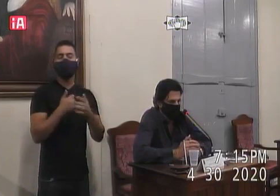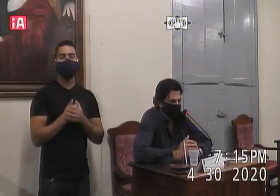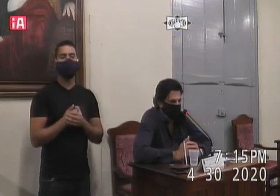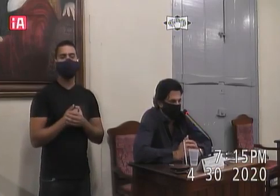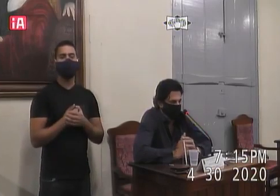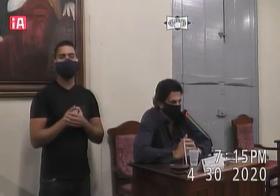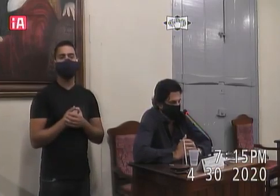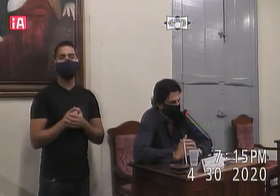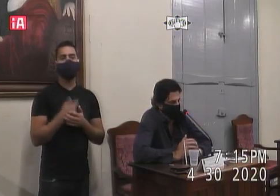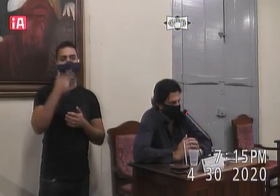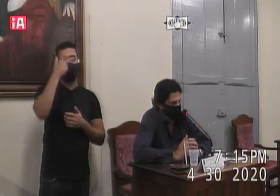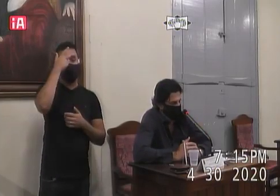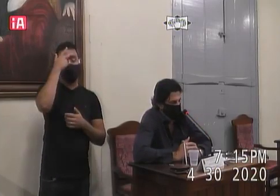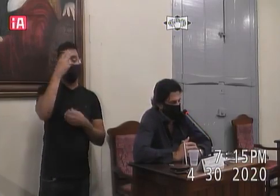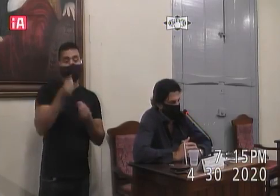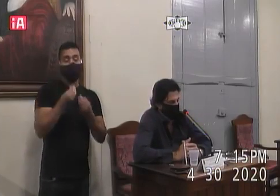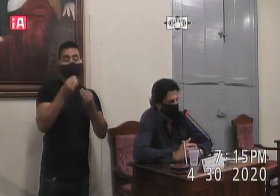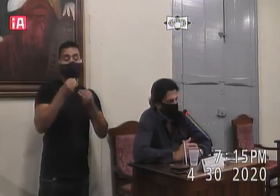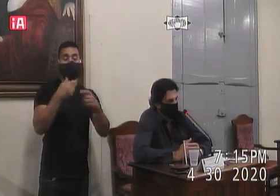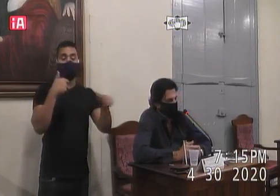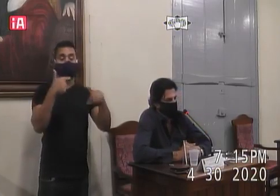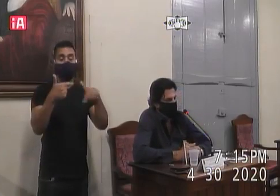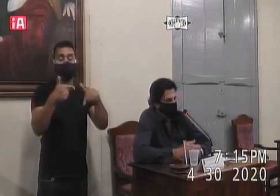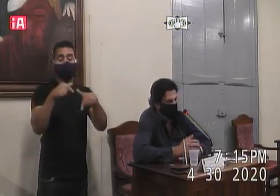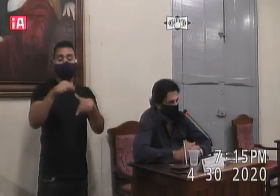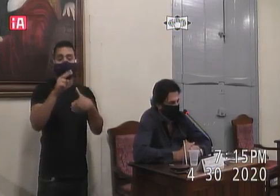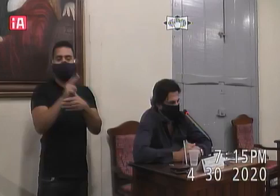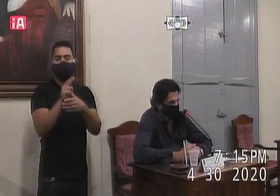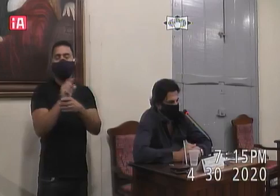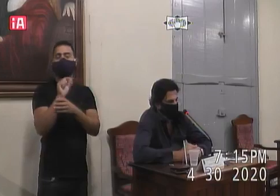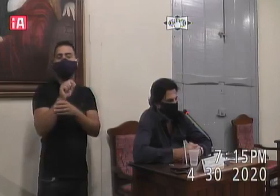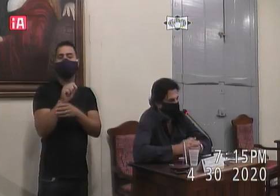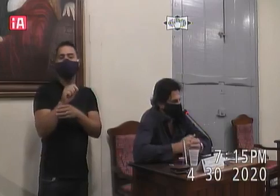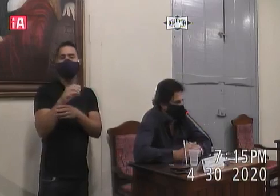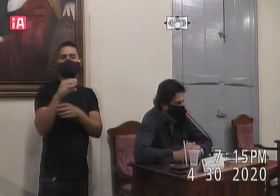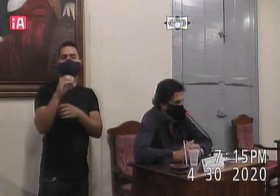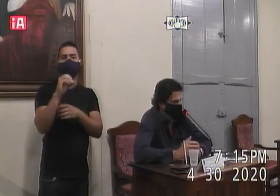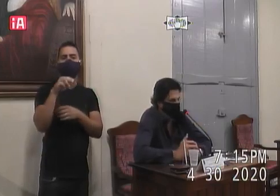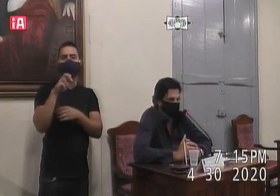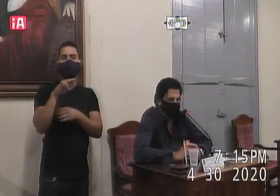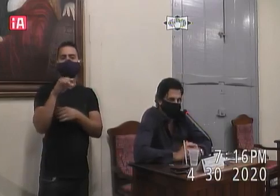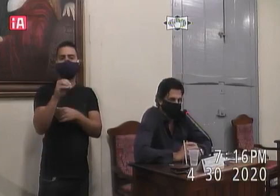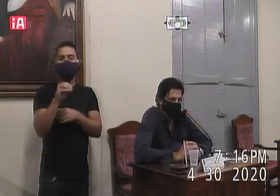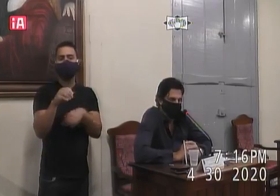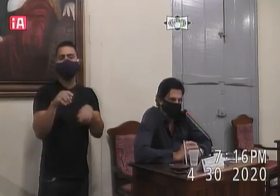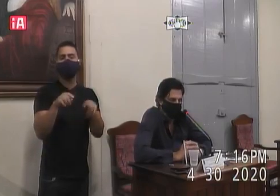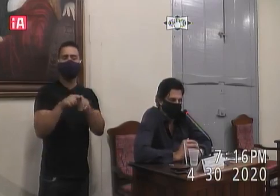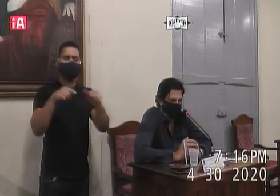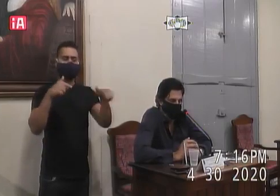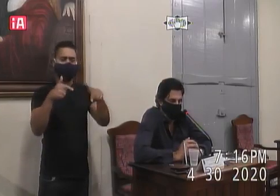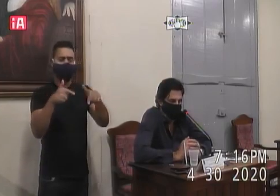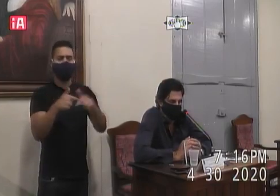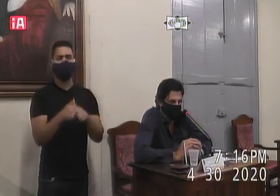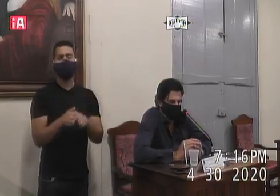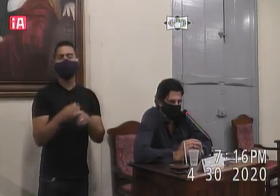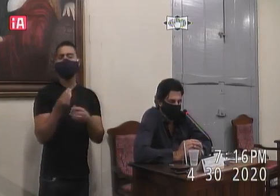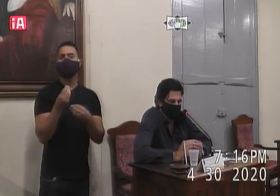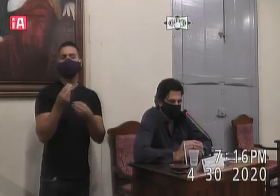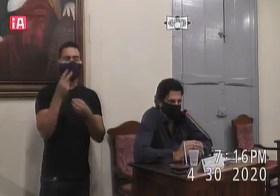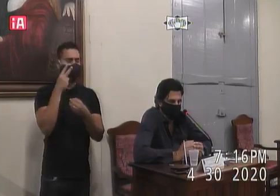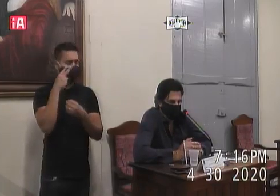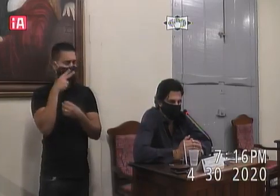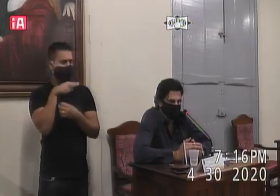o grande empregador do nosso município é o comércio, é o setor de serviços, e a gente vê